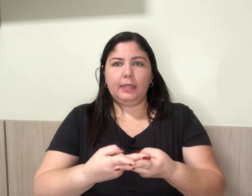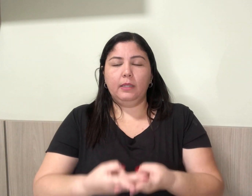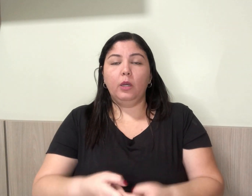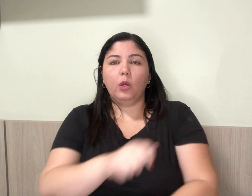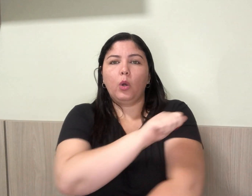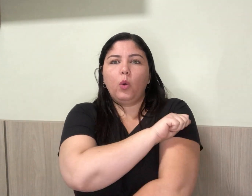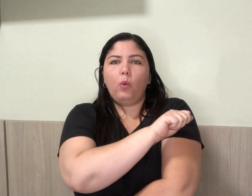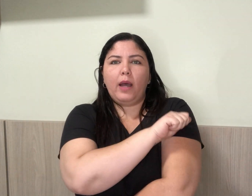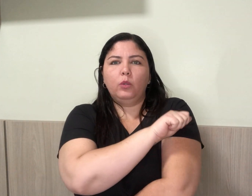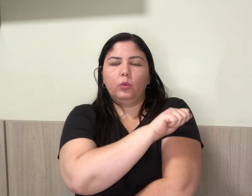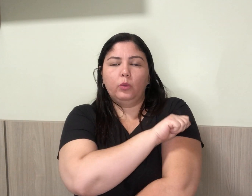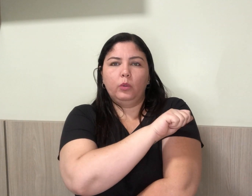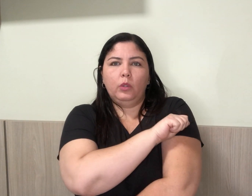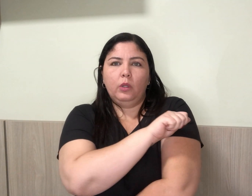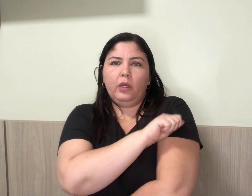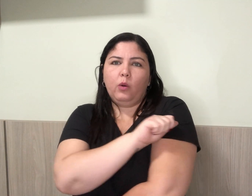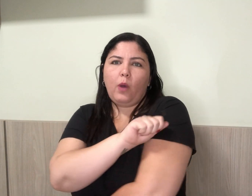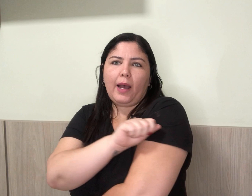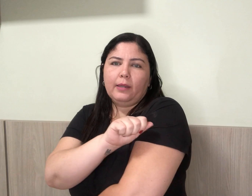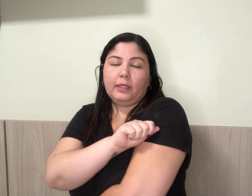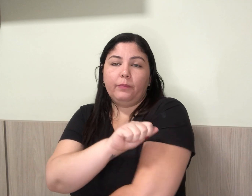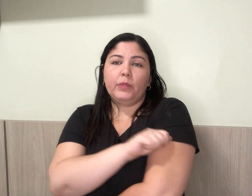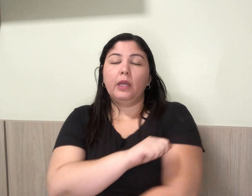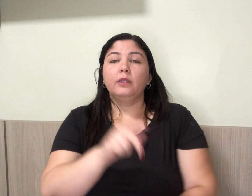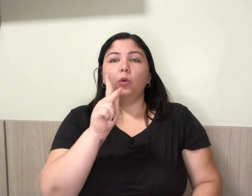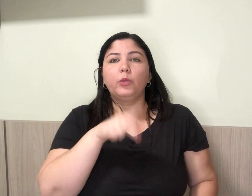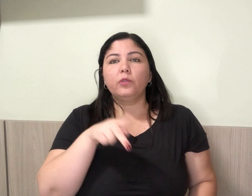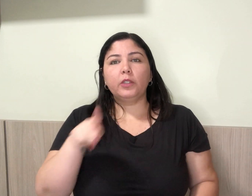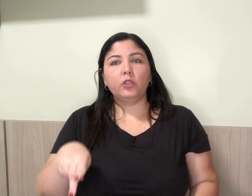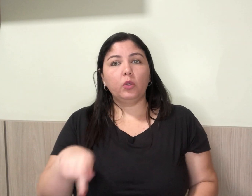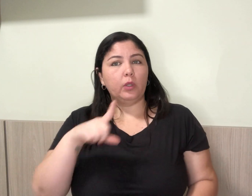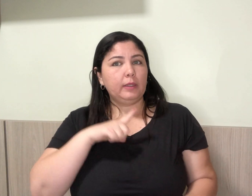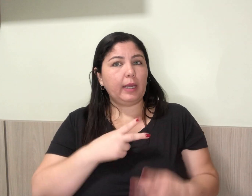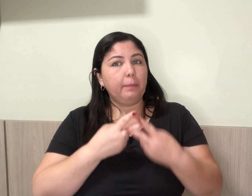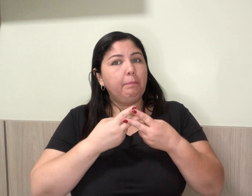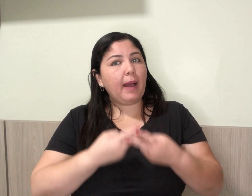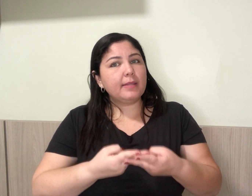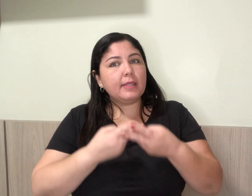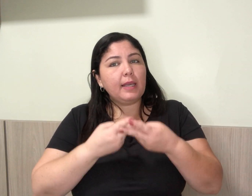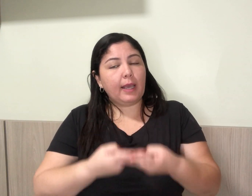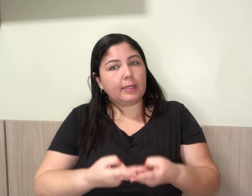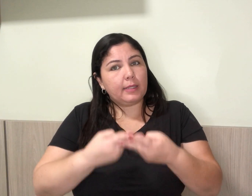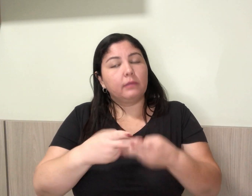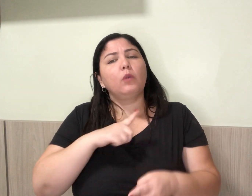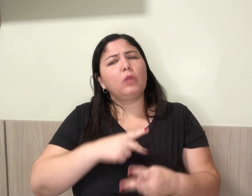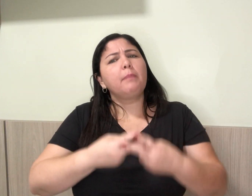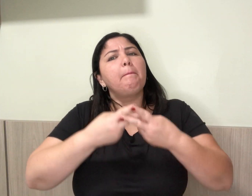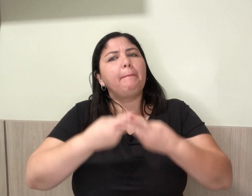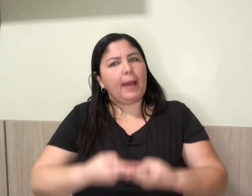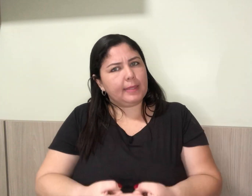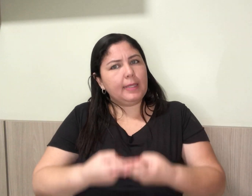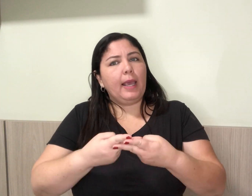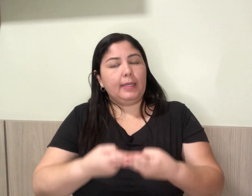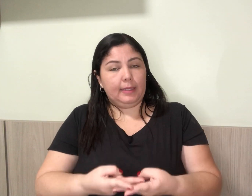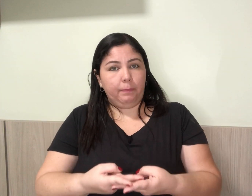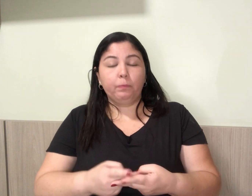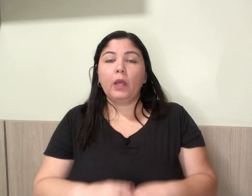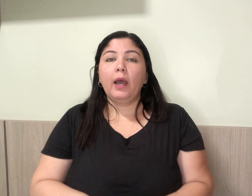paciência com o aluno. É o A aqui. Então, o professor tem paciência. Então, tem paciência.